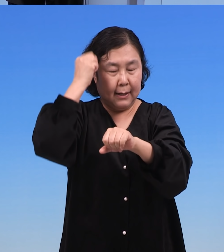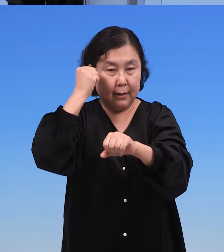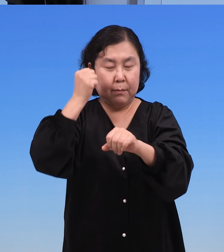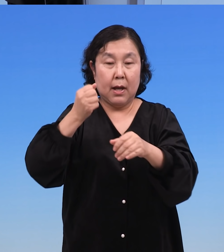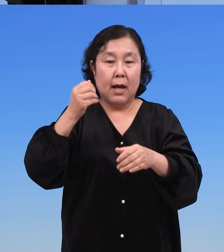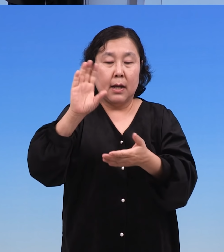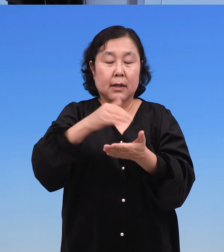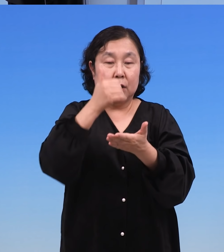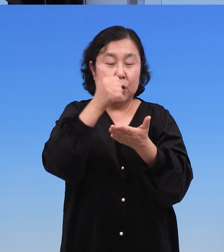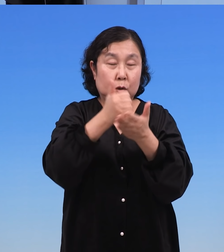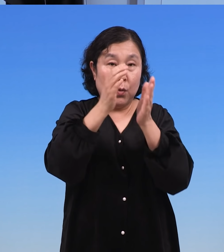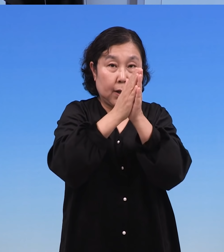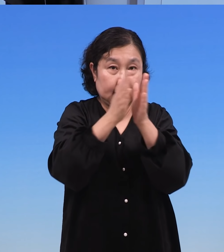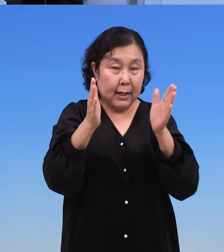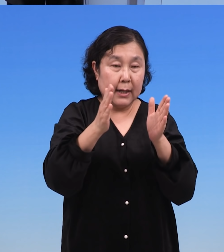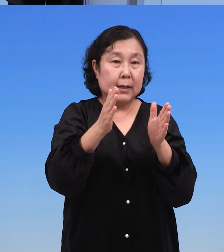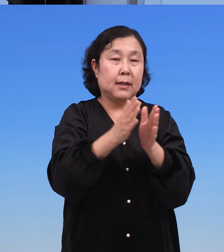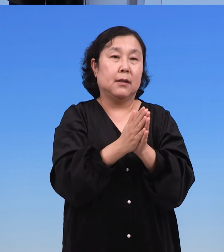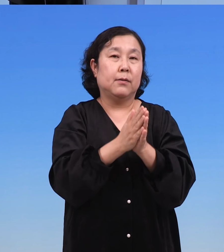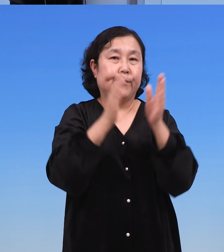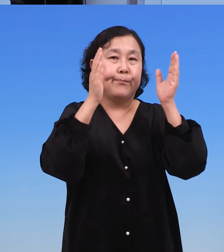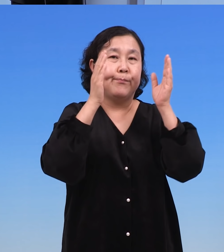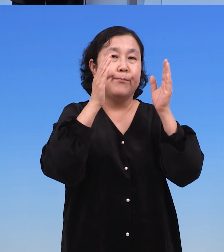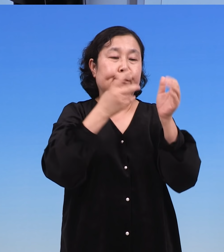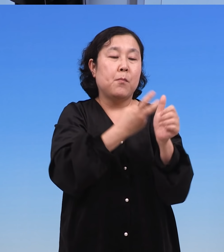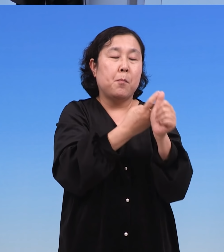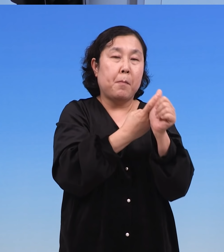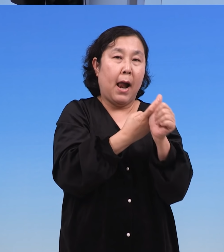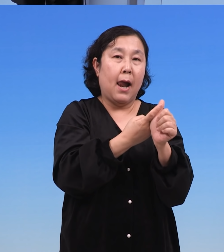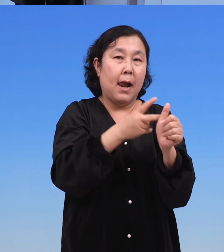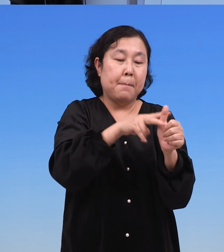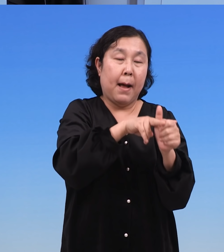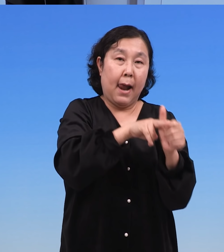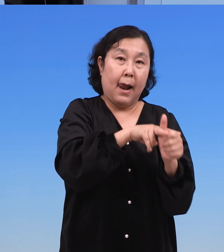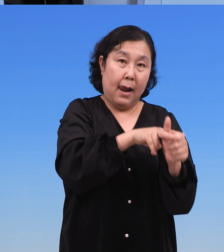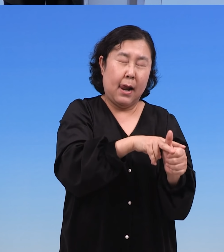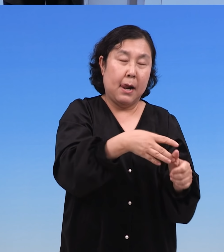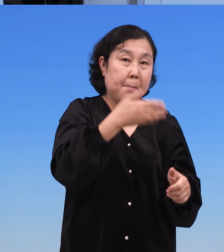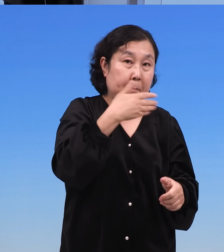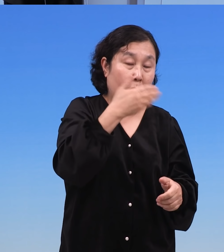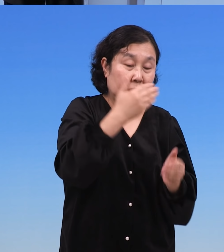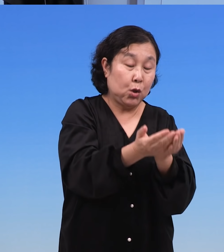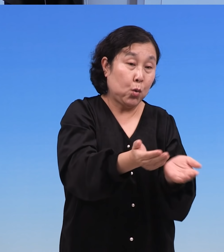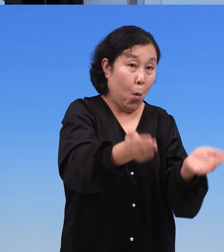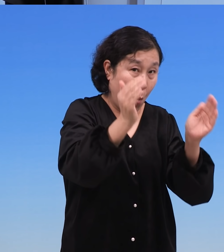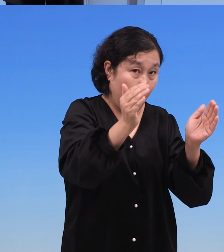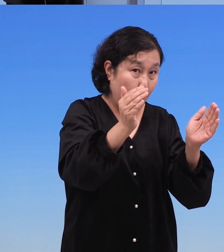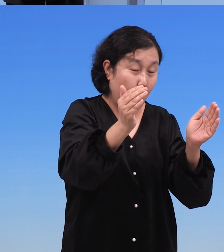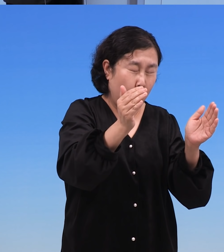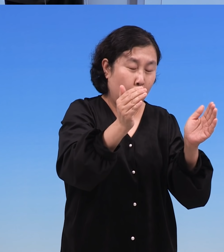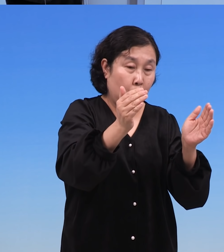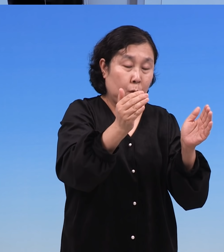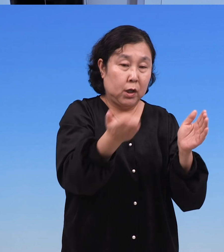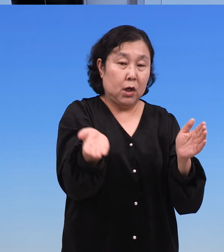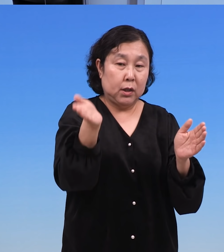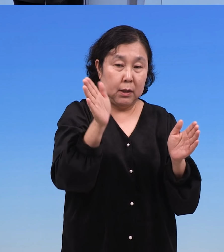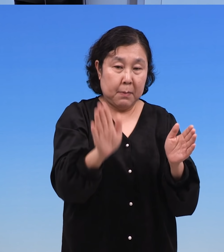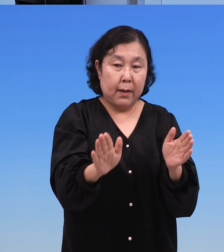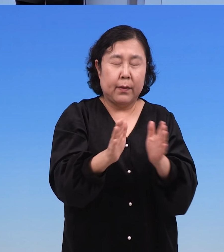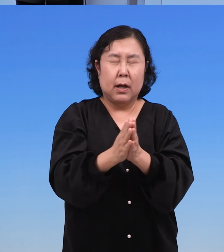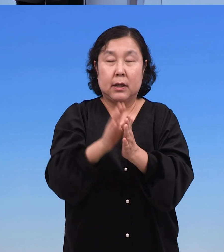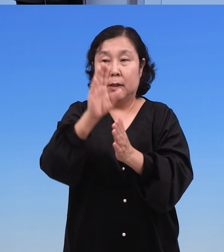말구유였으며 끝은 십자가였다. 그리스도의 시작은 겸손과 낮아짐이었으며, 이 말구유를